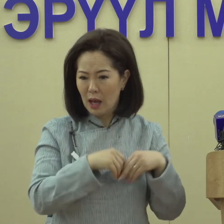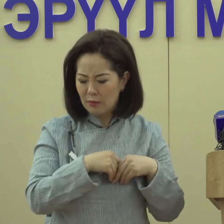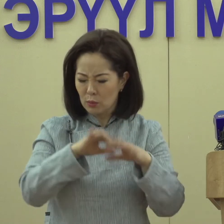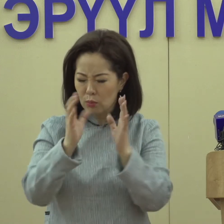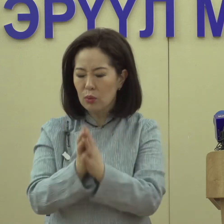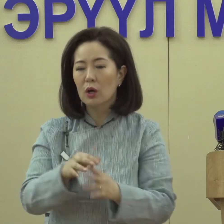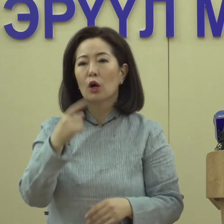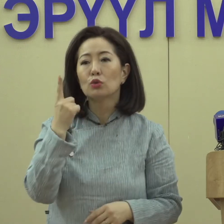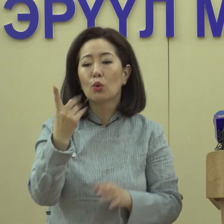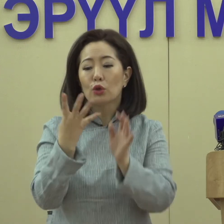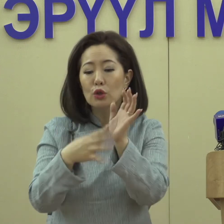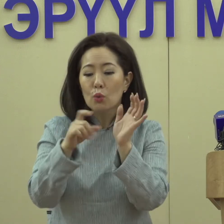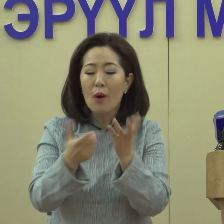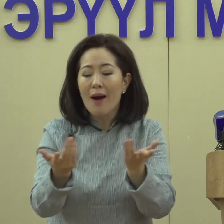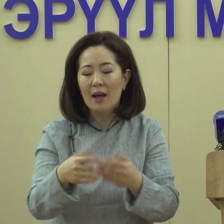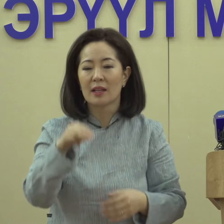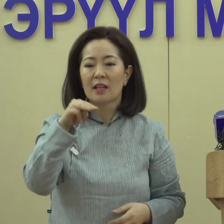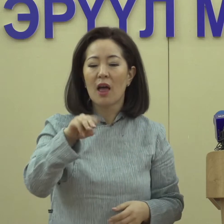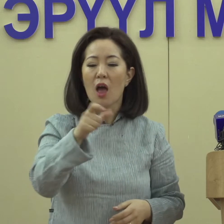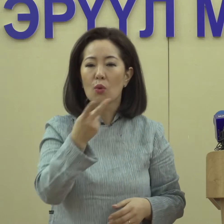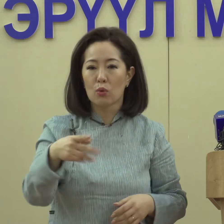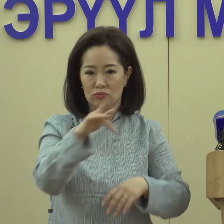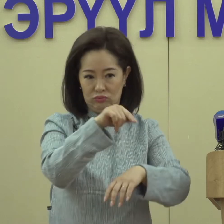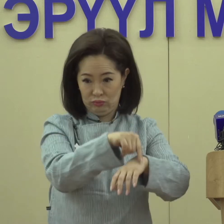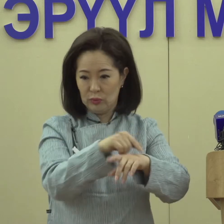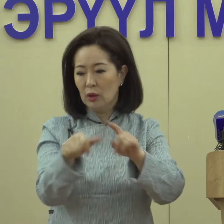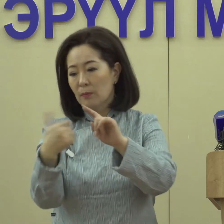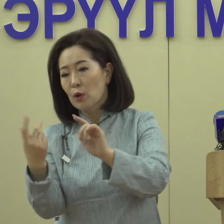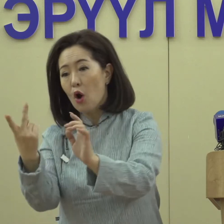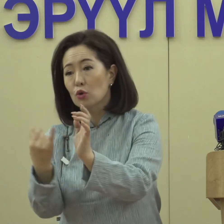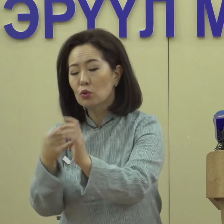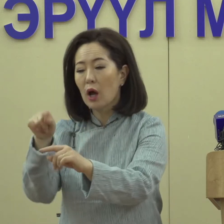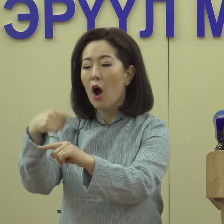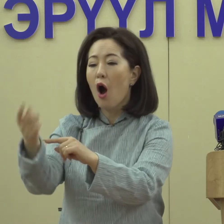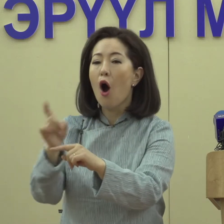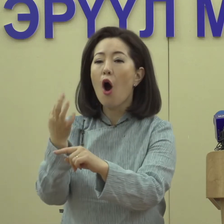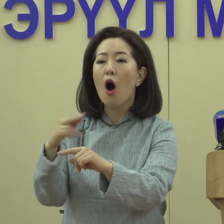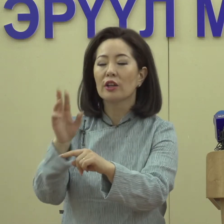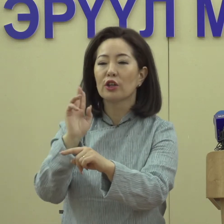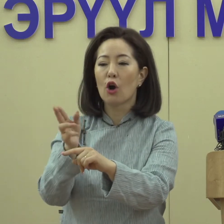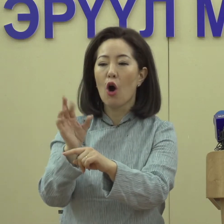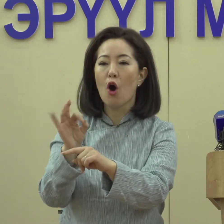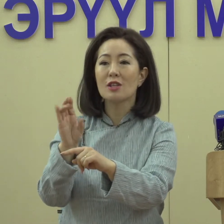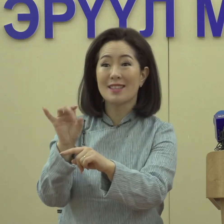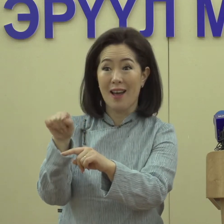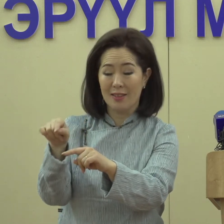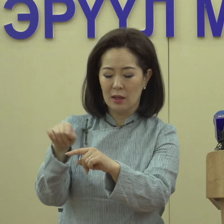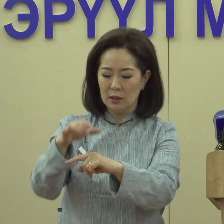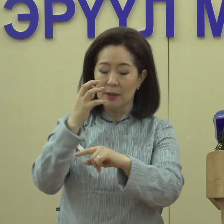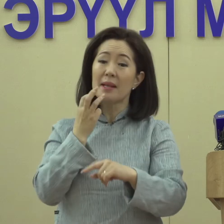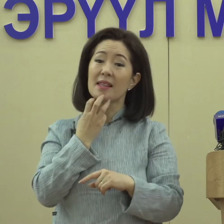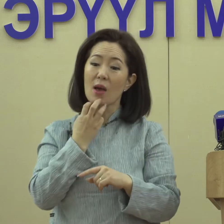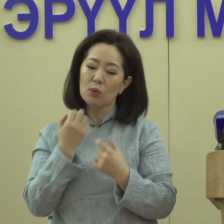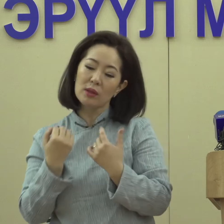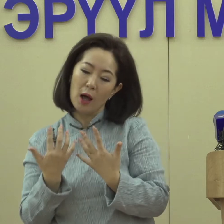190 Тэгу хотод, за 26 нь хойд Кёнгсан хотод бүртгэгдсэн болвол Сөүл болон бусад хотуудад бас 10 гаруй